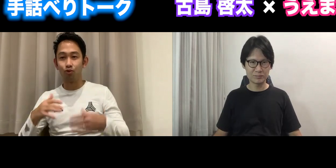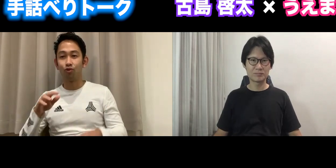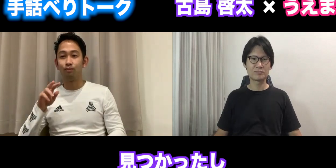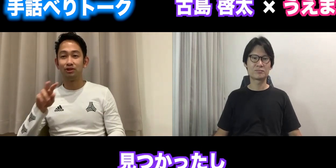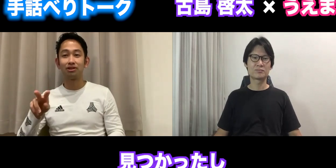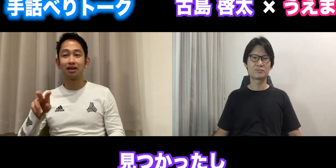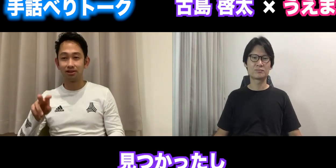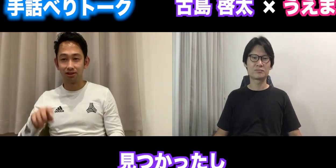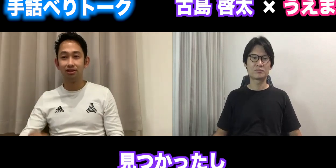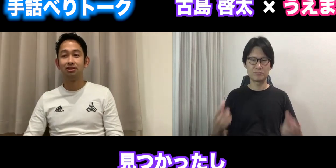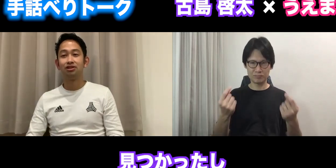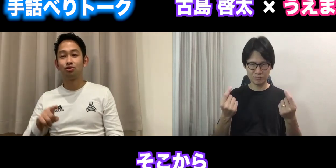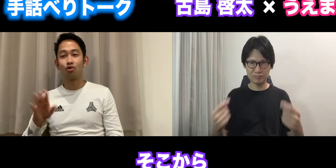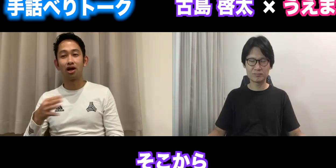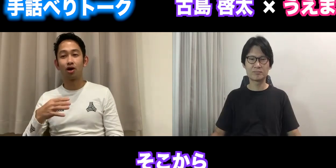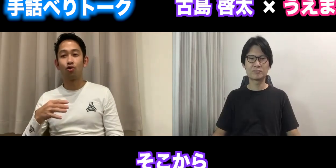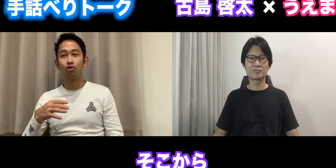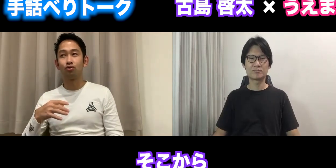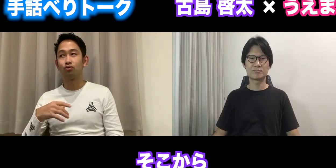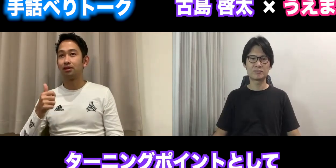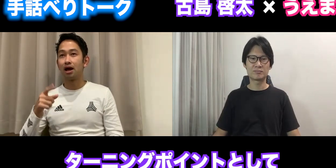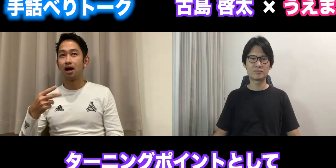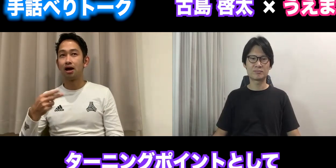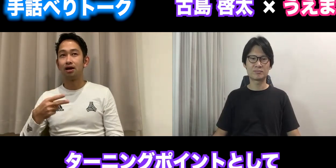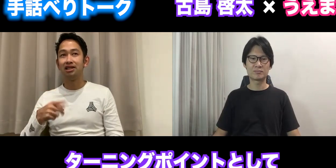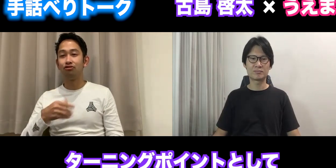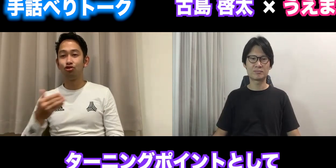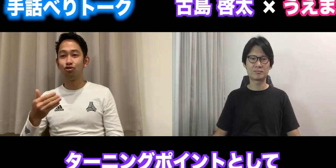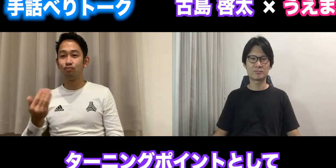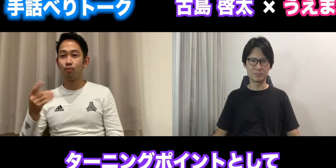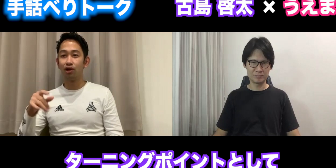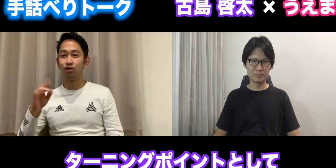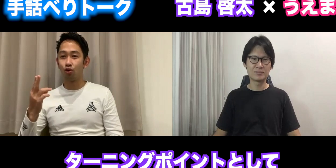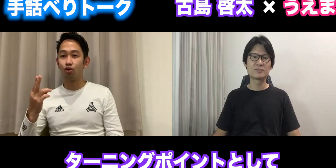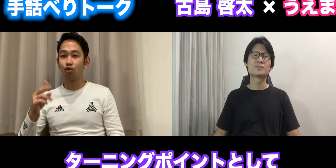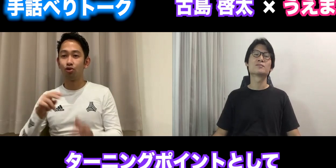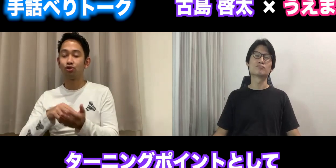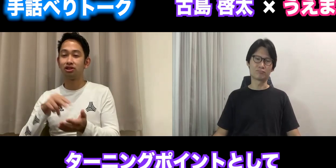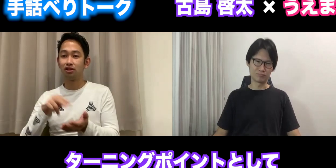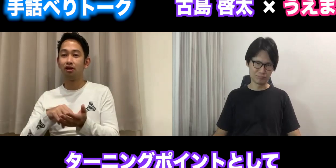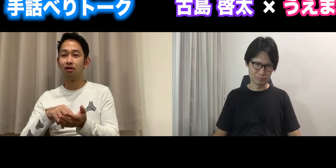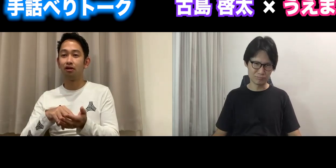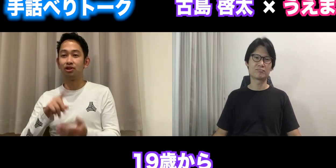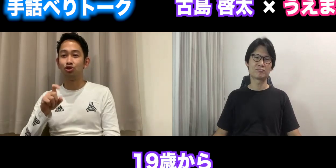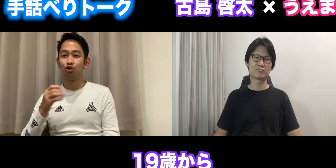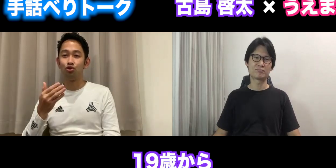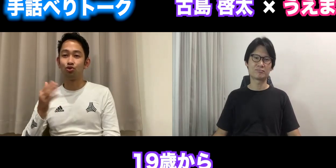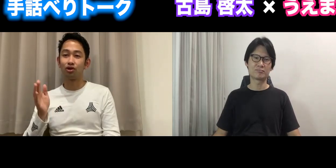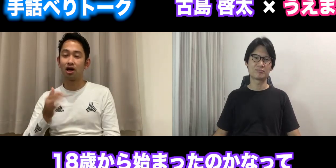見つかったしそこからこうターンにんぐポイントとして受注がま